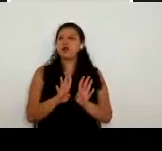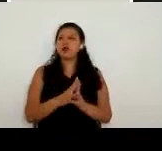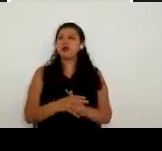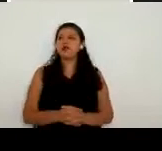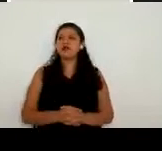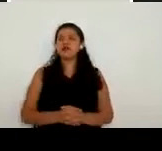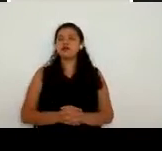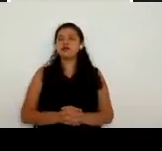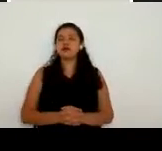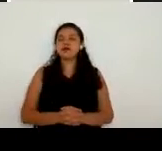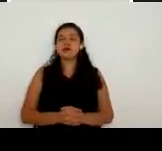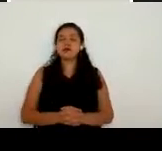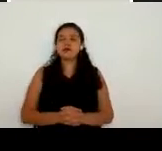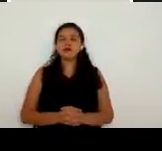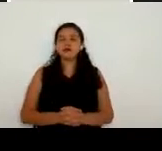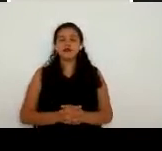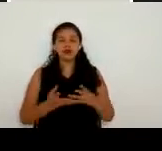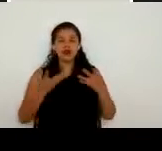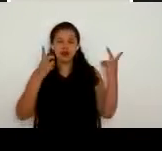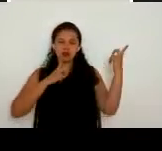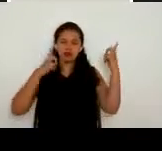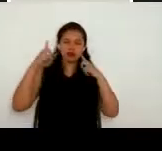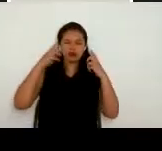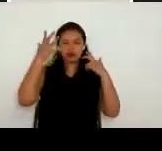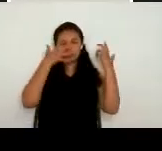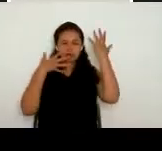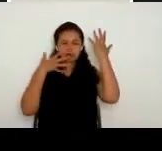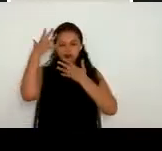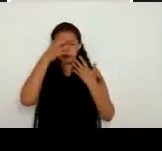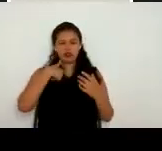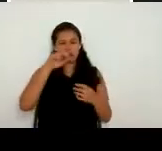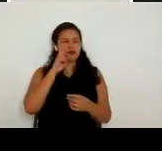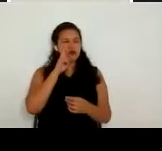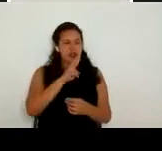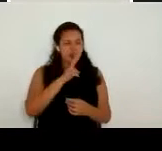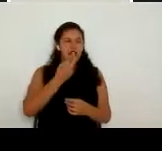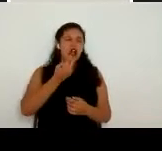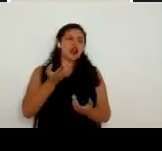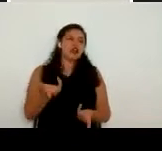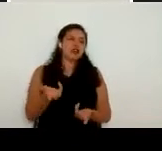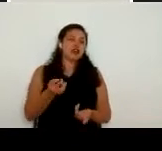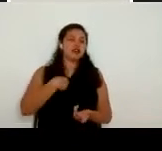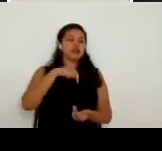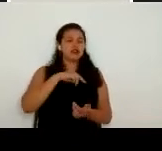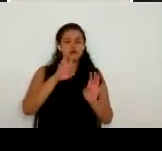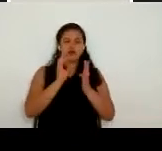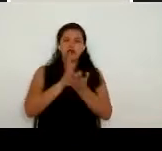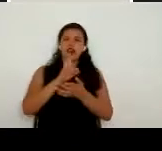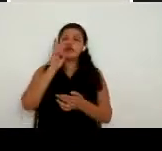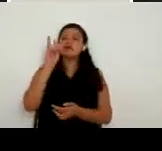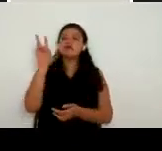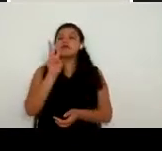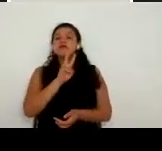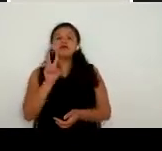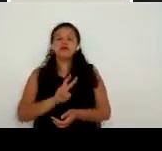ambigua digamos confusa a través de nuestra observación y en lo que nosotros mirábamos en realidad todas